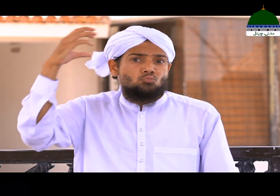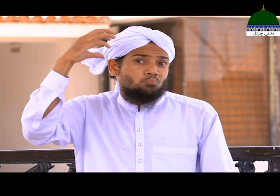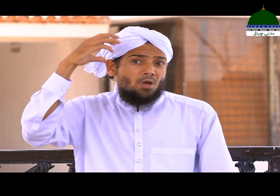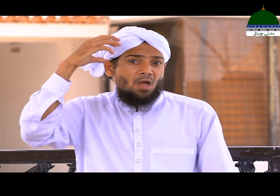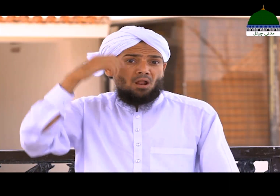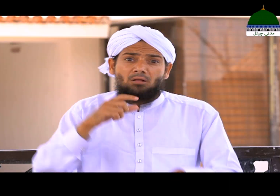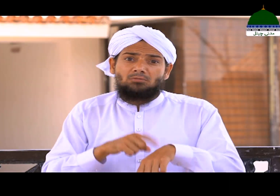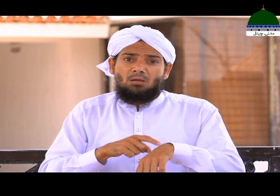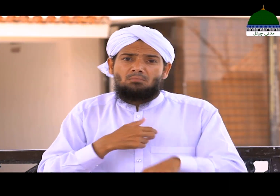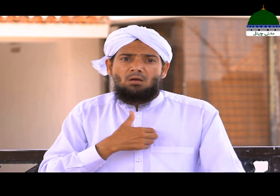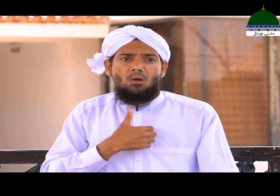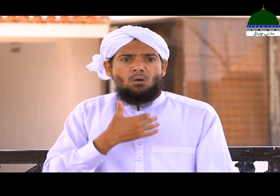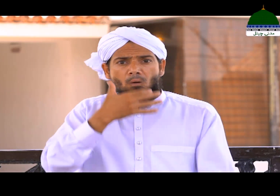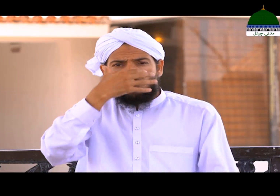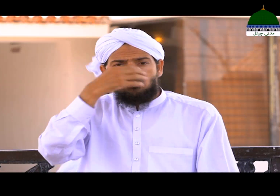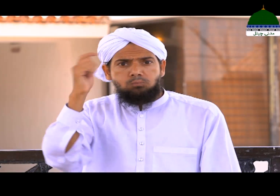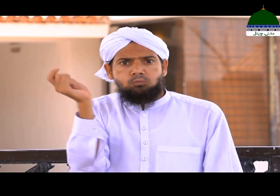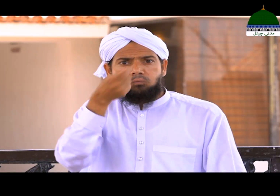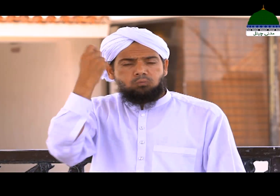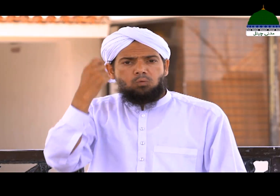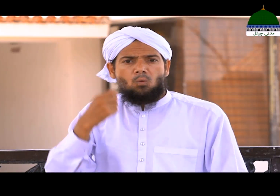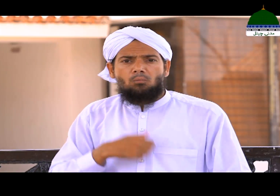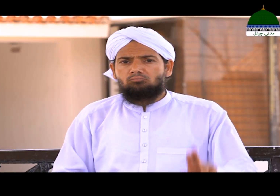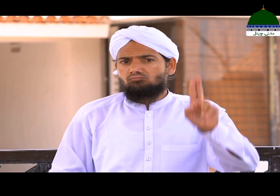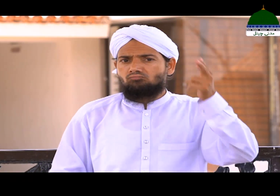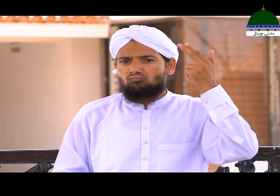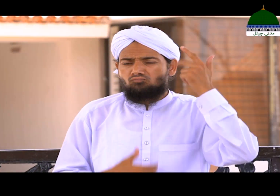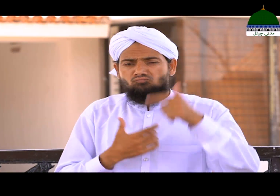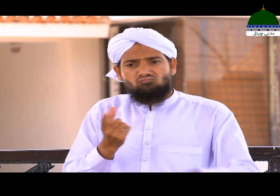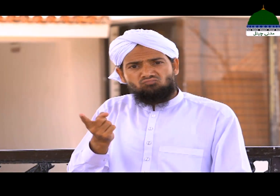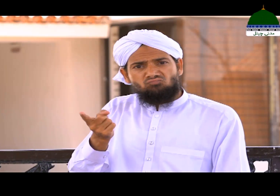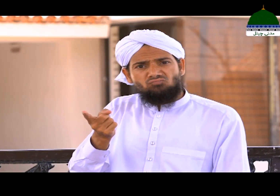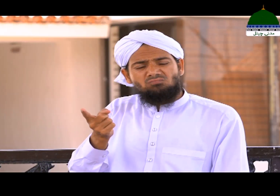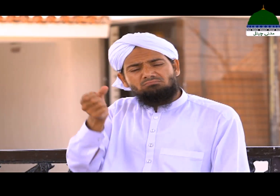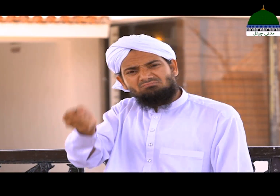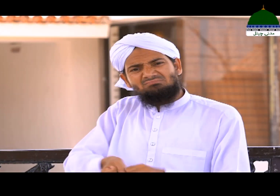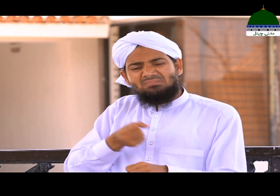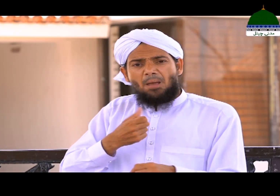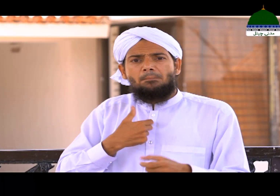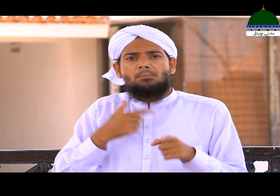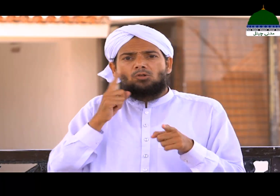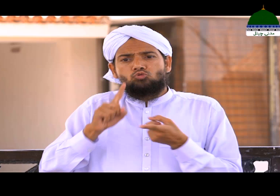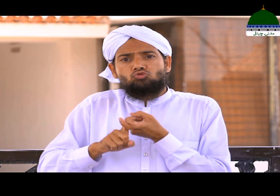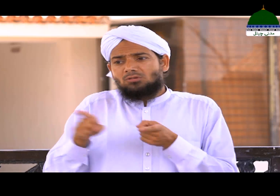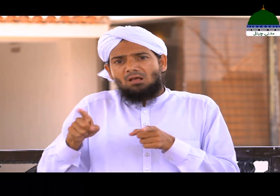وقت یکایک ایک خوفناک ڈاکو ہم پر حملہ آور ہوا۔ میرے رفیق یعنی ساتھی کو اس نے شہید کر ڈالا۔